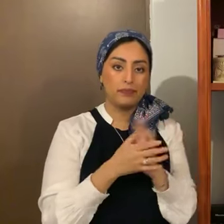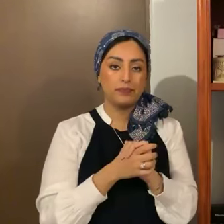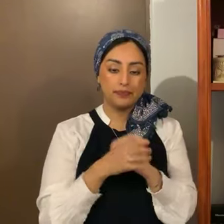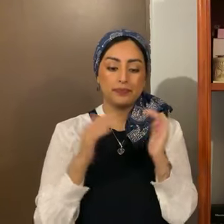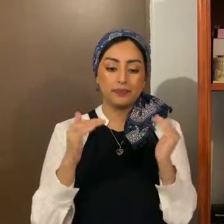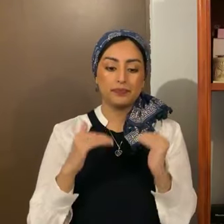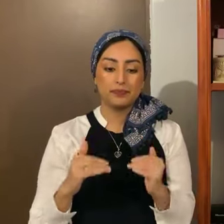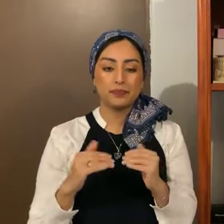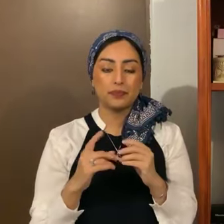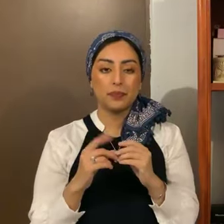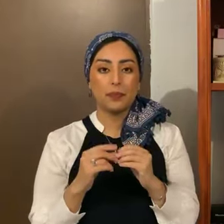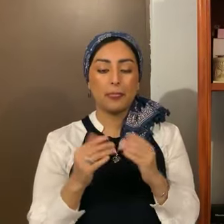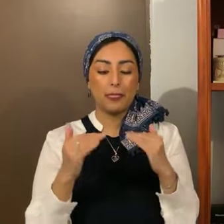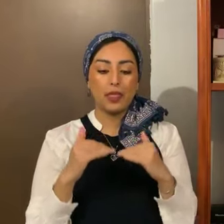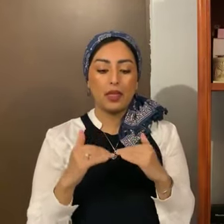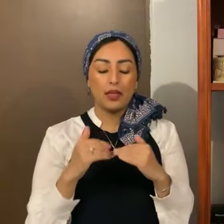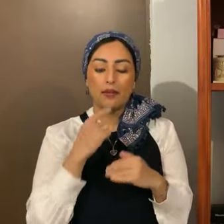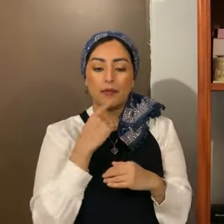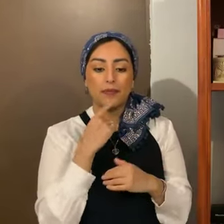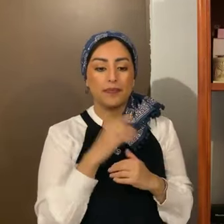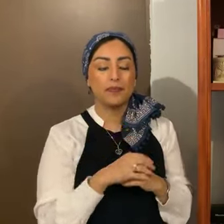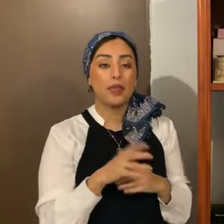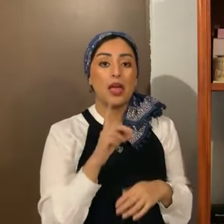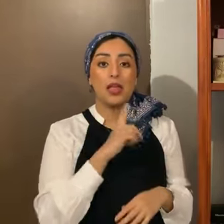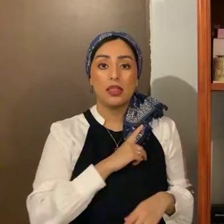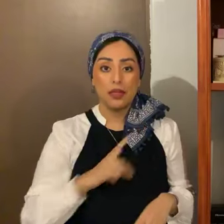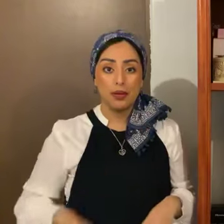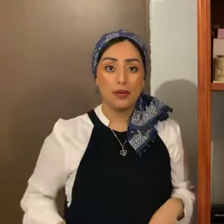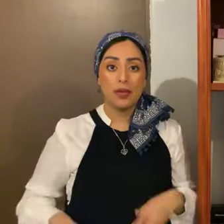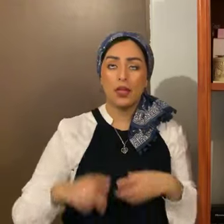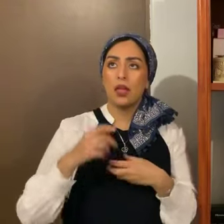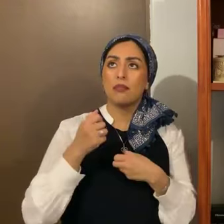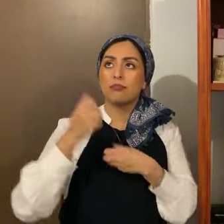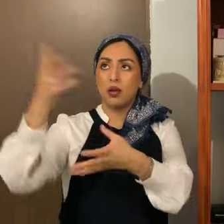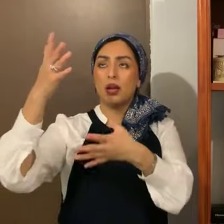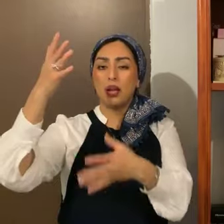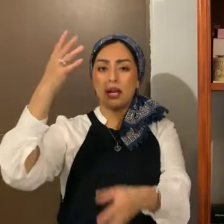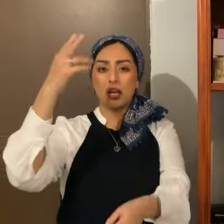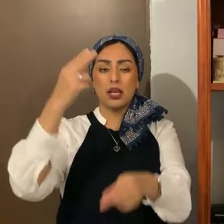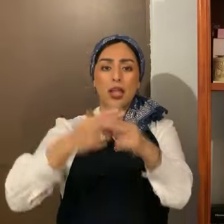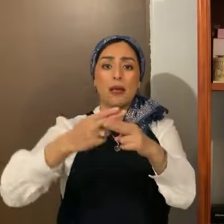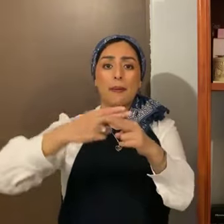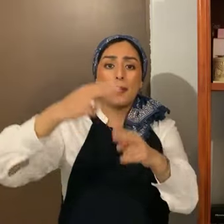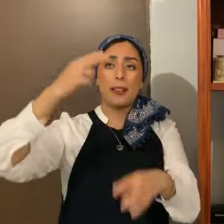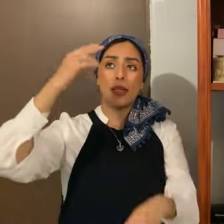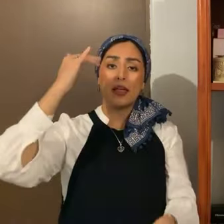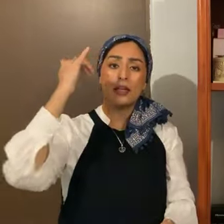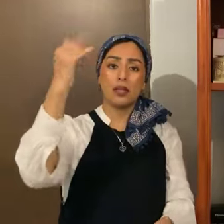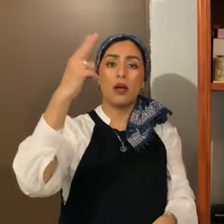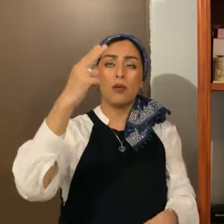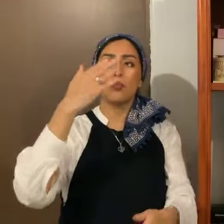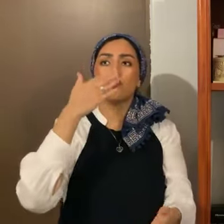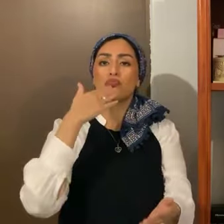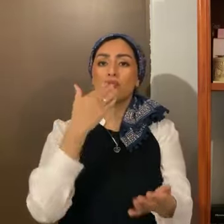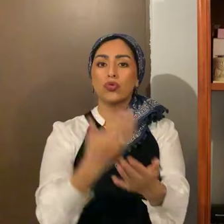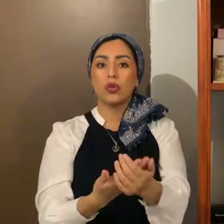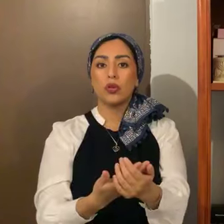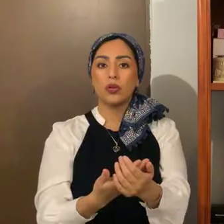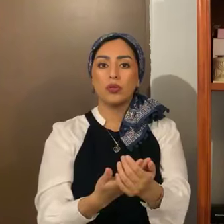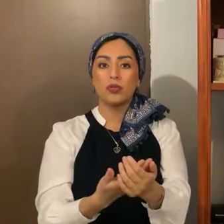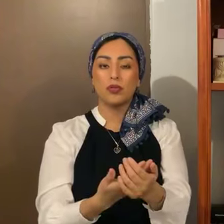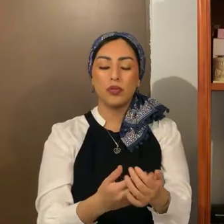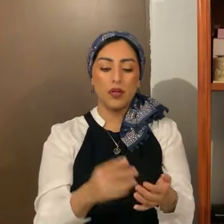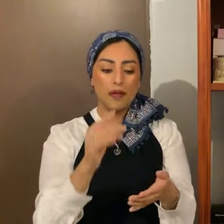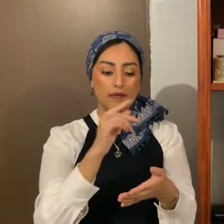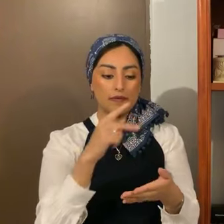bien. Una vez más el rey David declaró que el nombre de Yahweh es bueno. Entonces